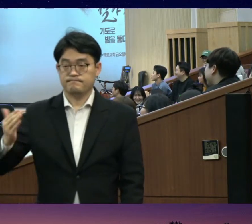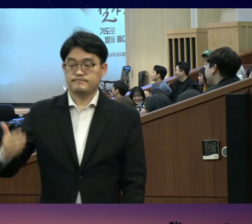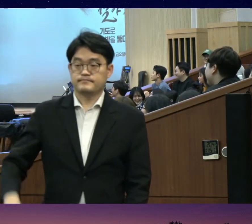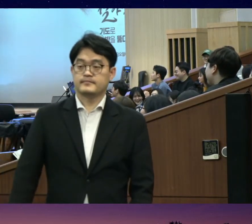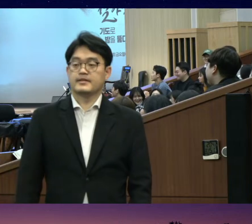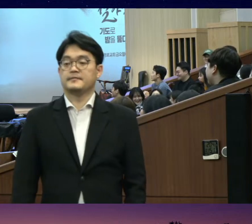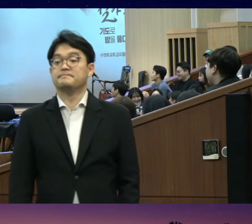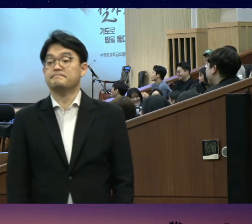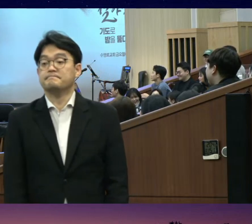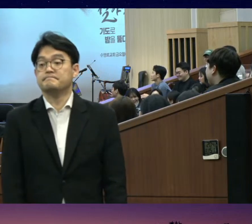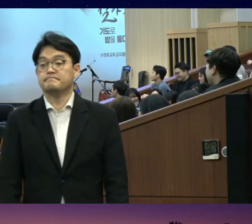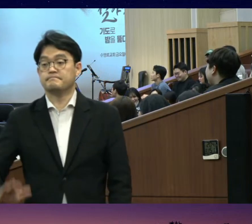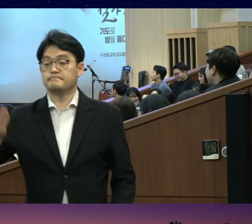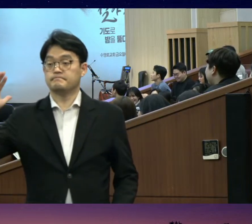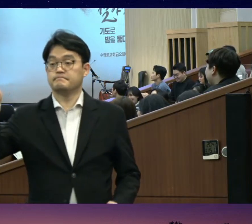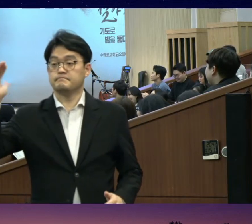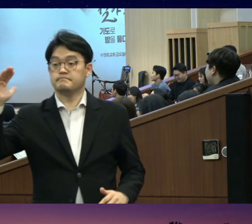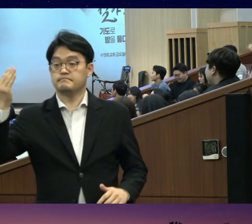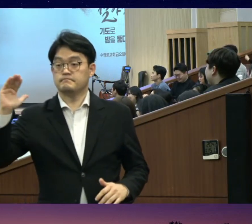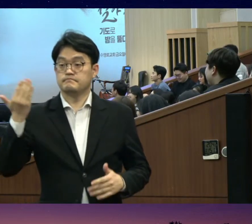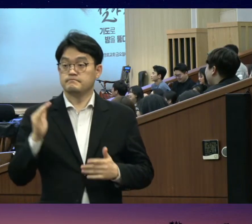아이고, 고동부인데 재롱을 다 떨고.